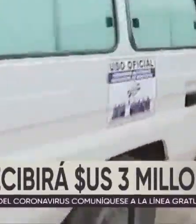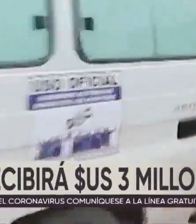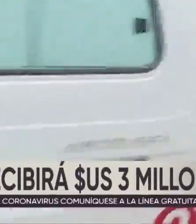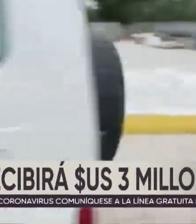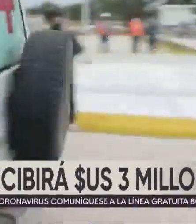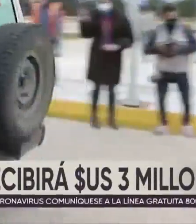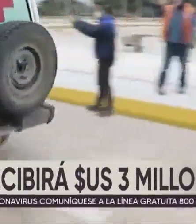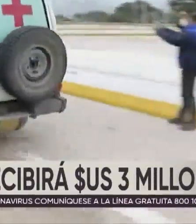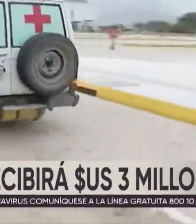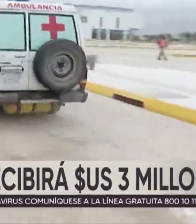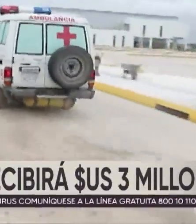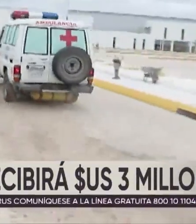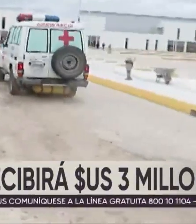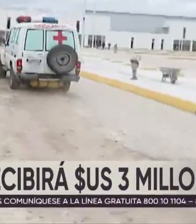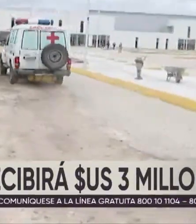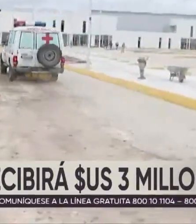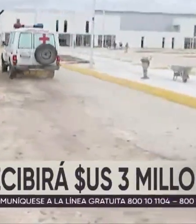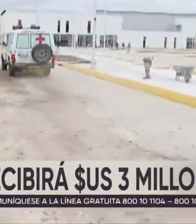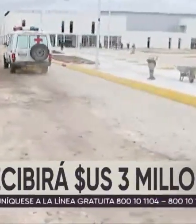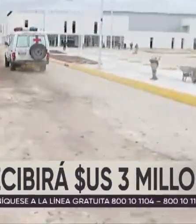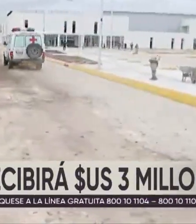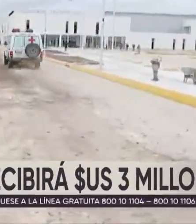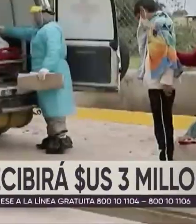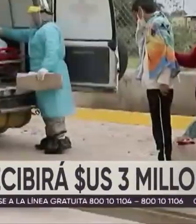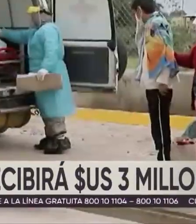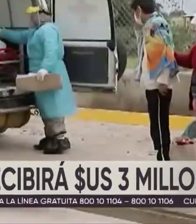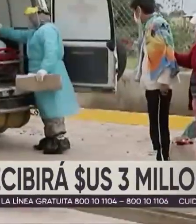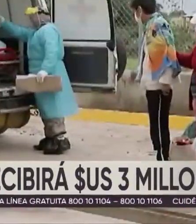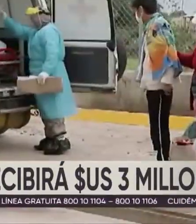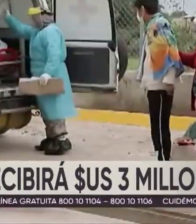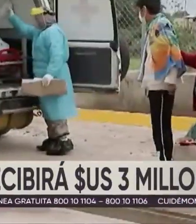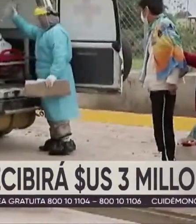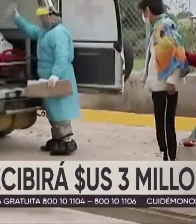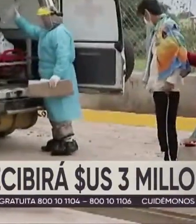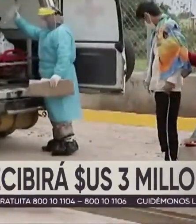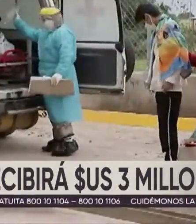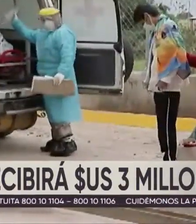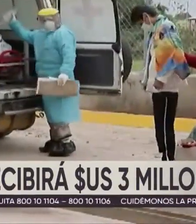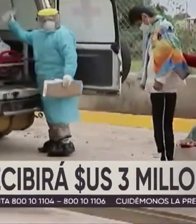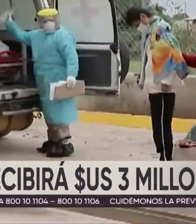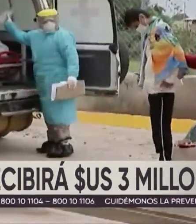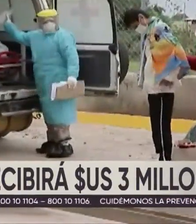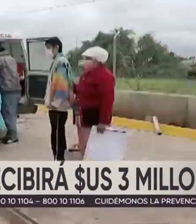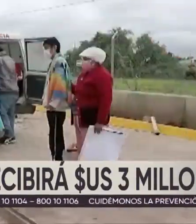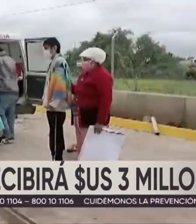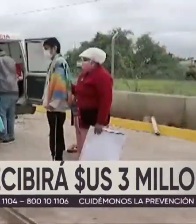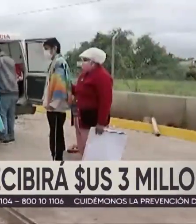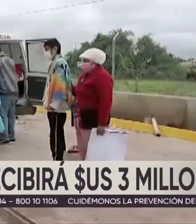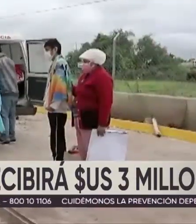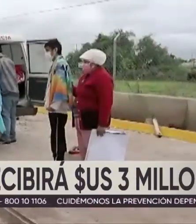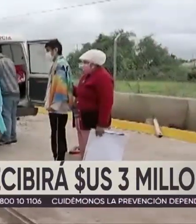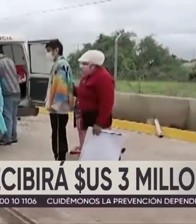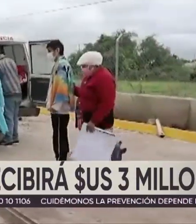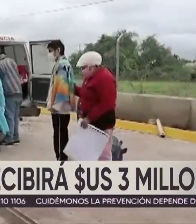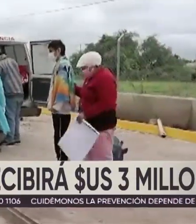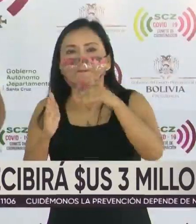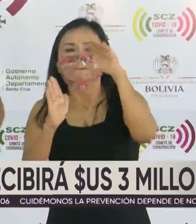dura contra la pandemia, pero en el caso de la gobernación de Santa Cruz será algo más de 3 millones de dólares, es menos